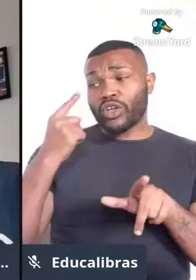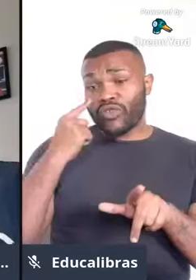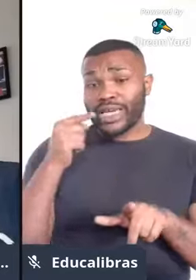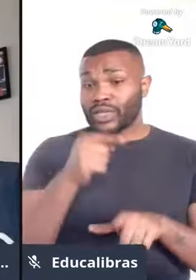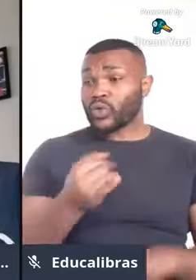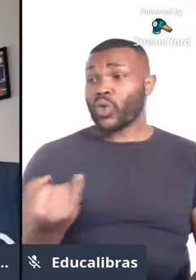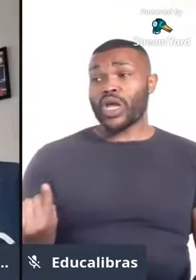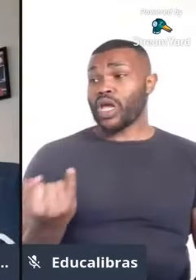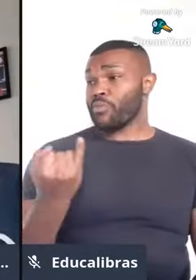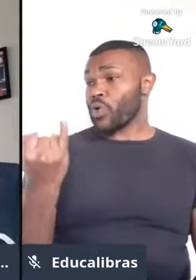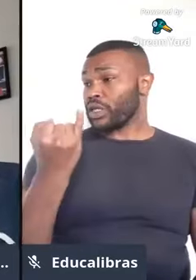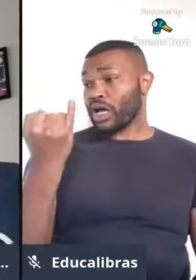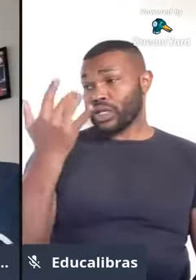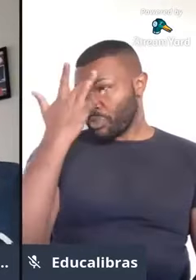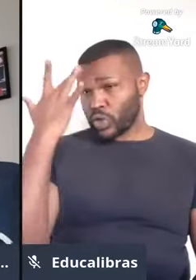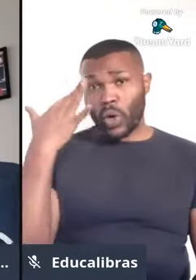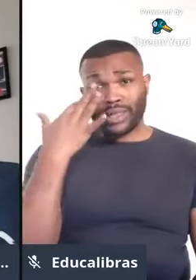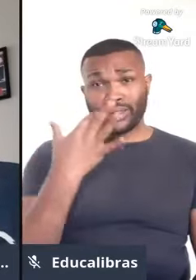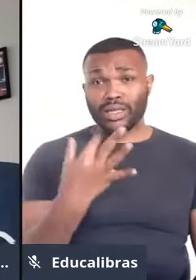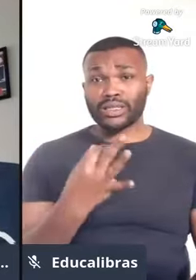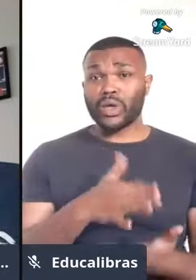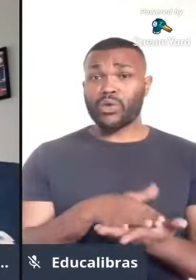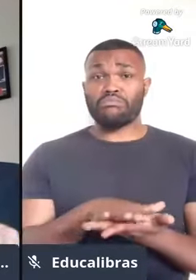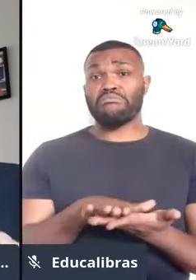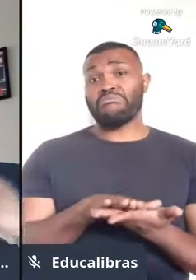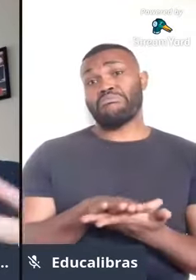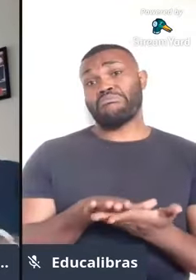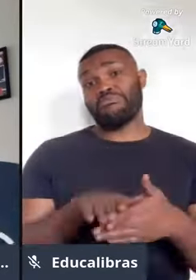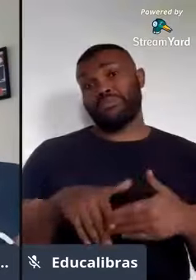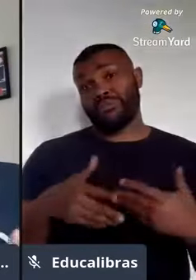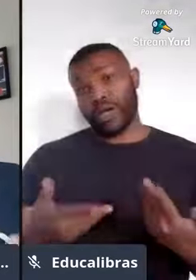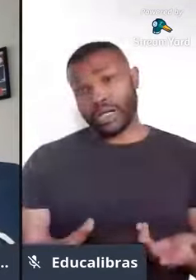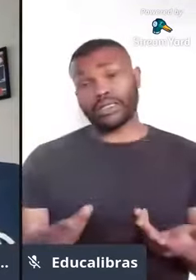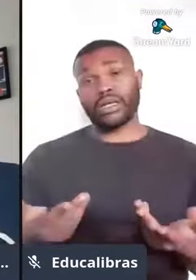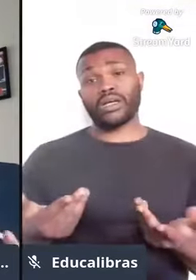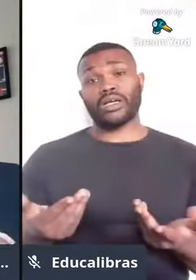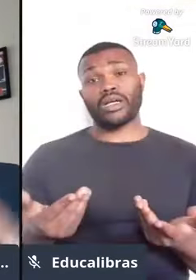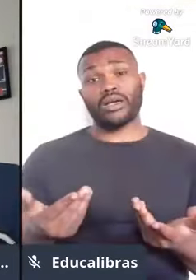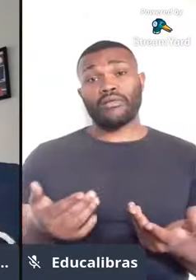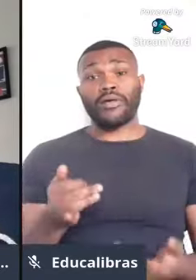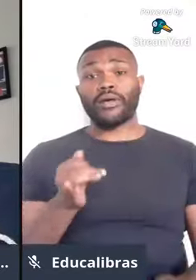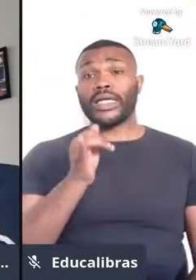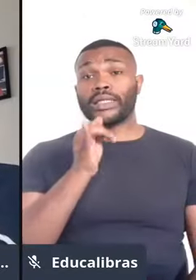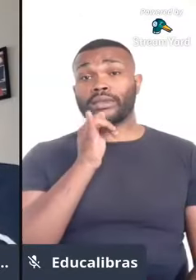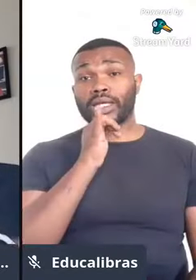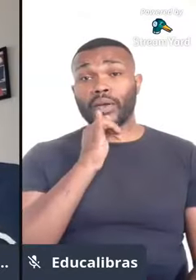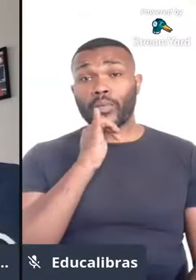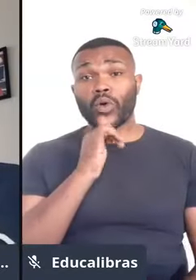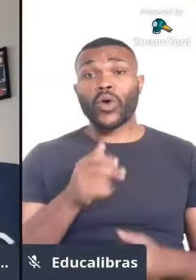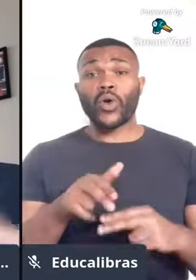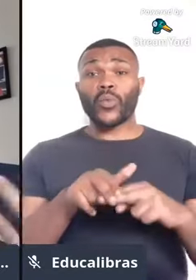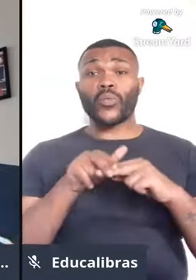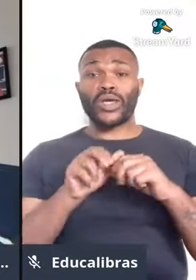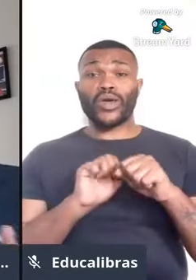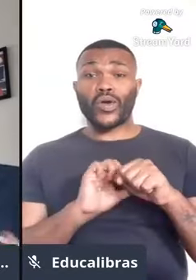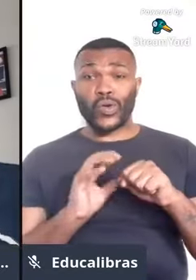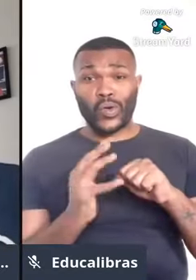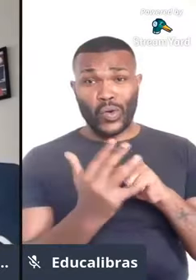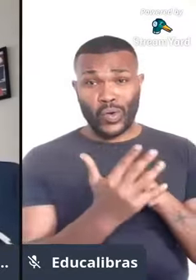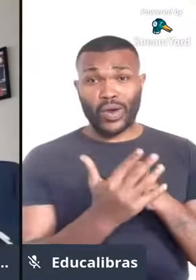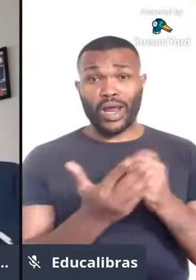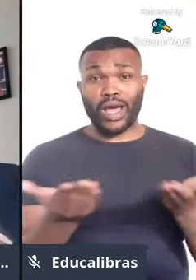ninguém dá atenção e tudo mais. Eu não estou considerando, por exemplo, o tempo atual, porque o coronavírus domina, as redações estão